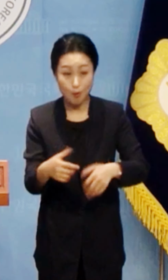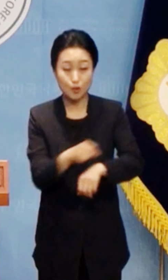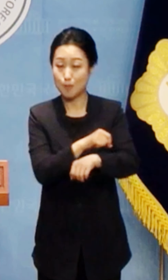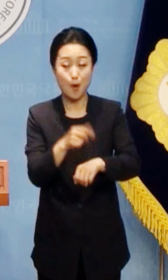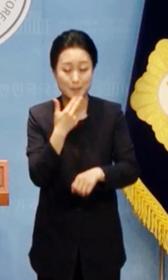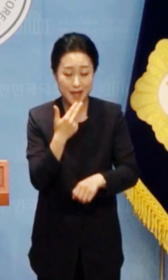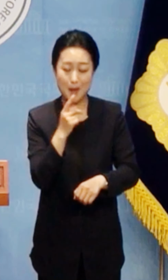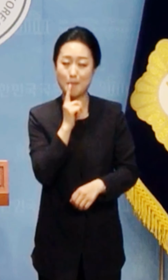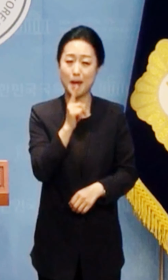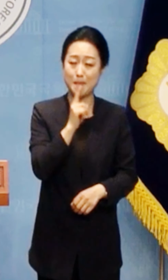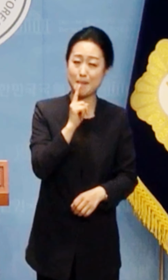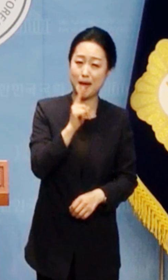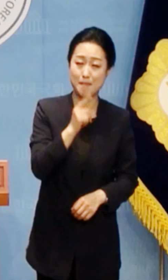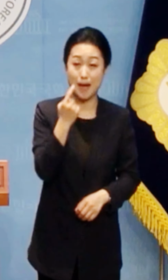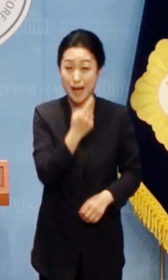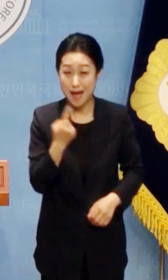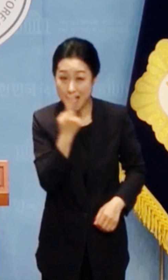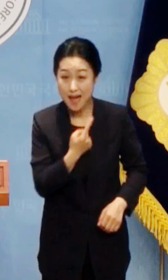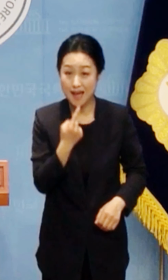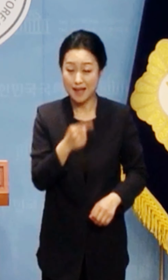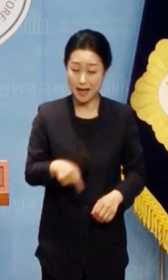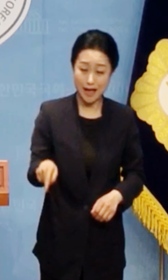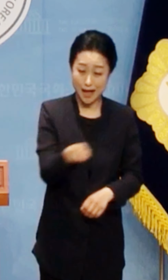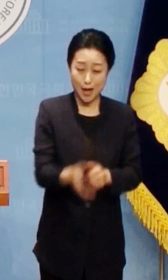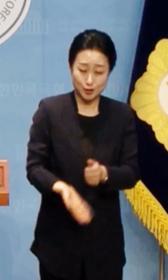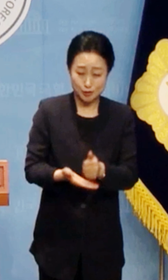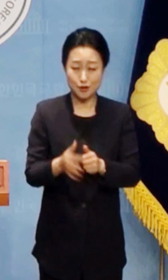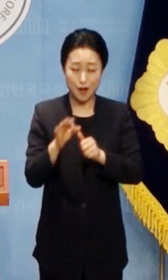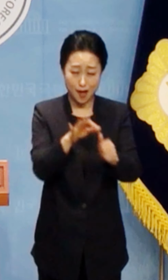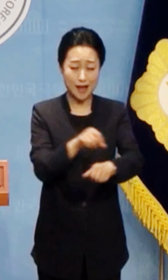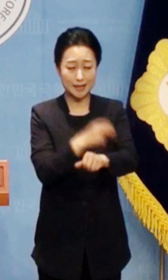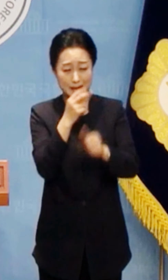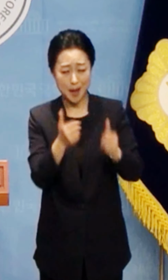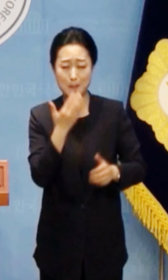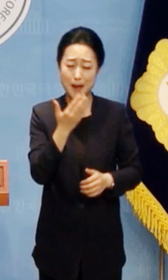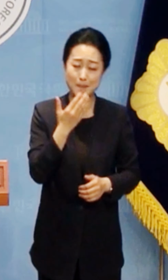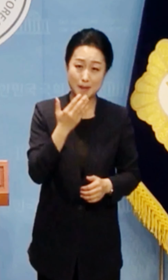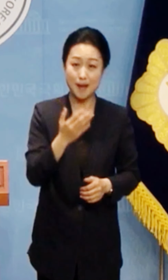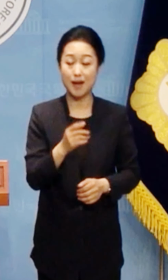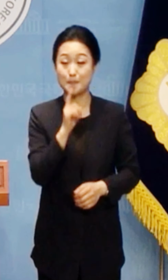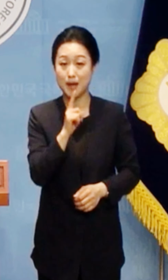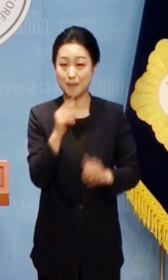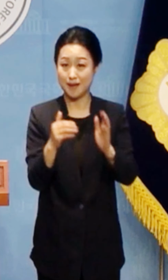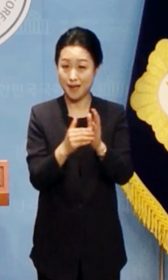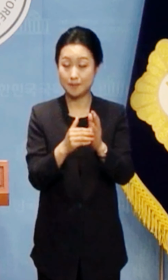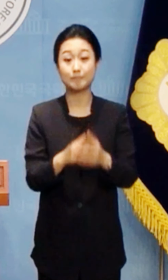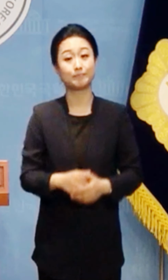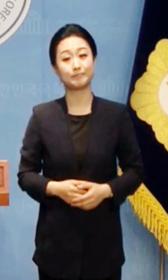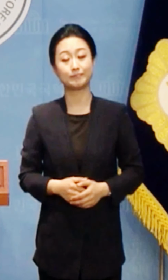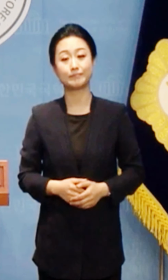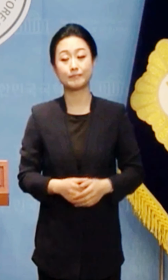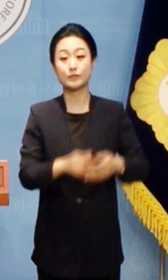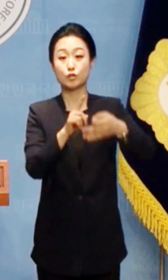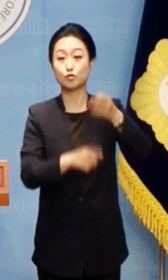않겠다고 했었죠 제 3자 특검을 추천할 수만 있다면 순직 해병 특검은